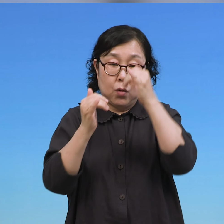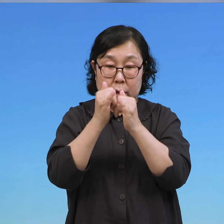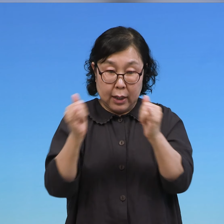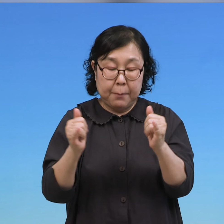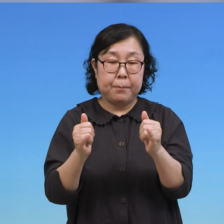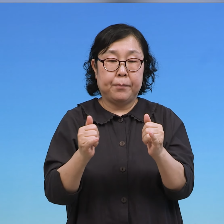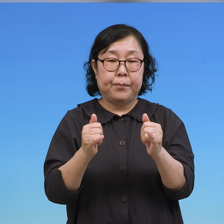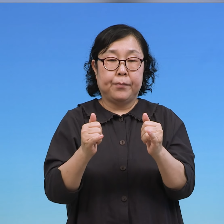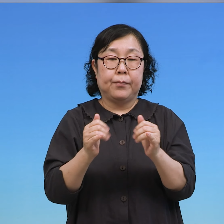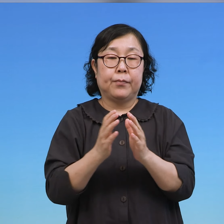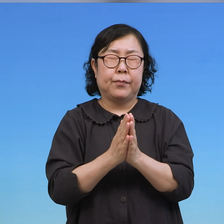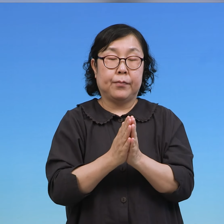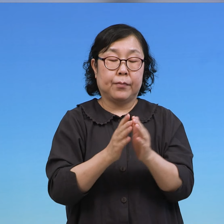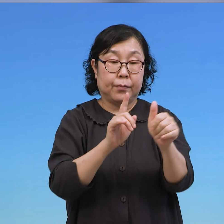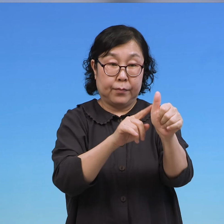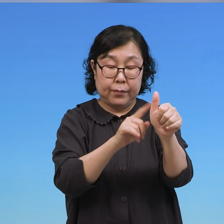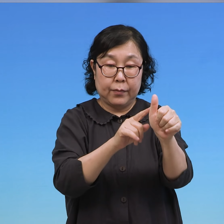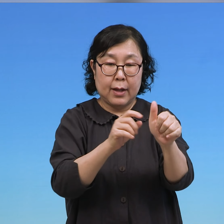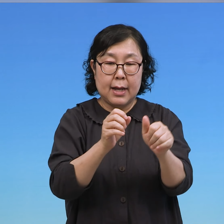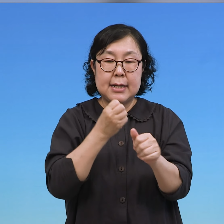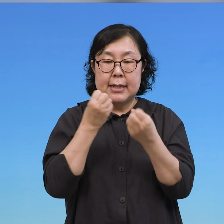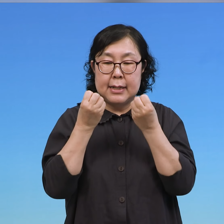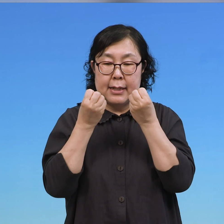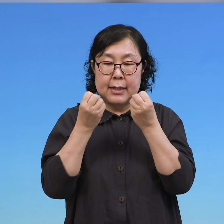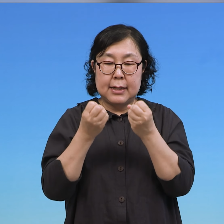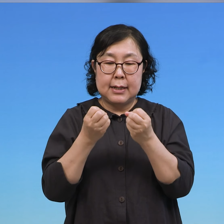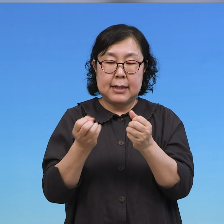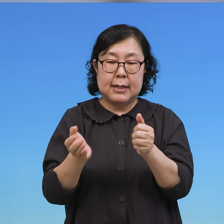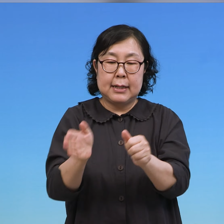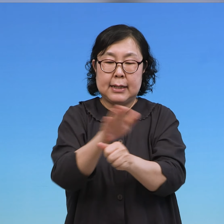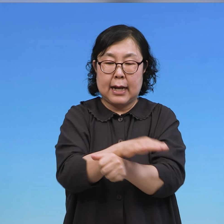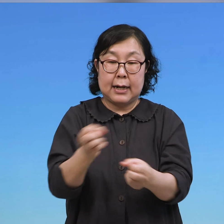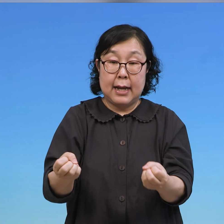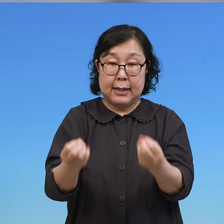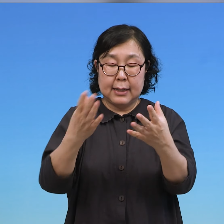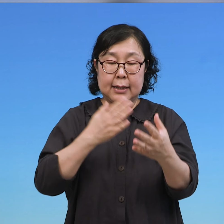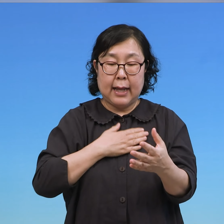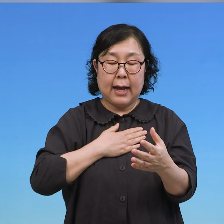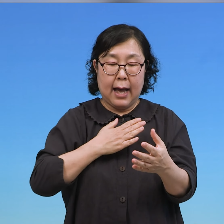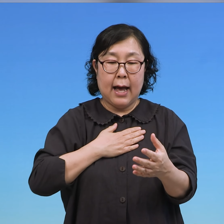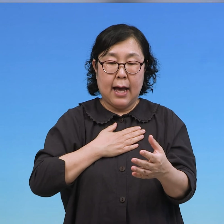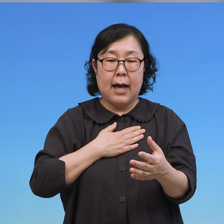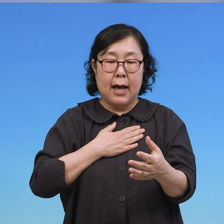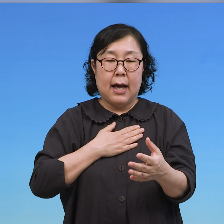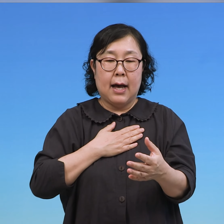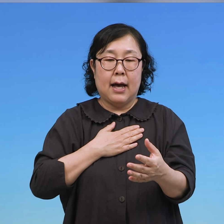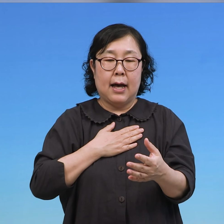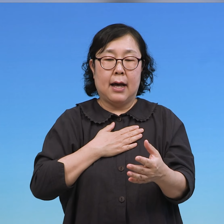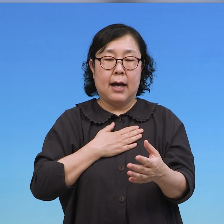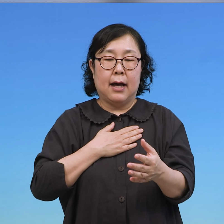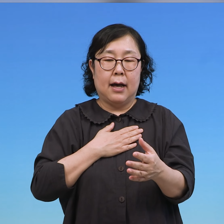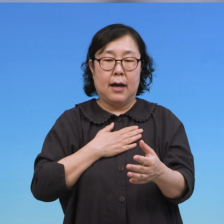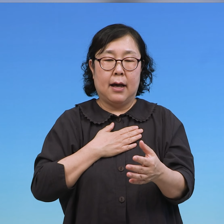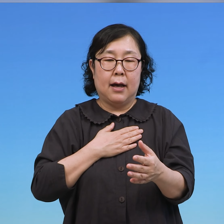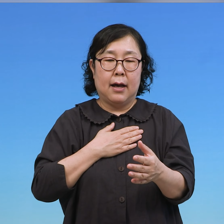성도님, 저보다 연세가 많으니까요, 성도님 장례식은 제가 치러드리겠습니다. 그러니까 또